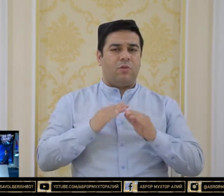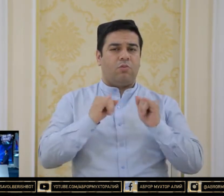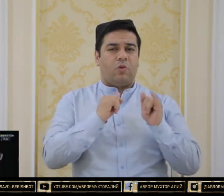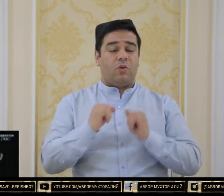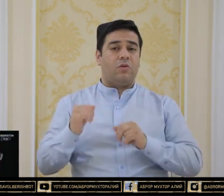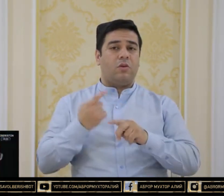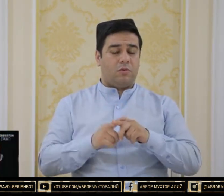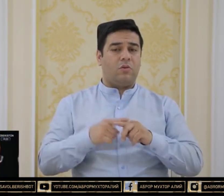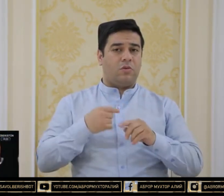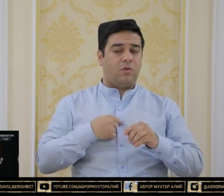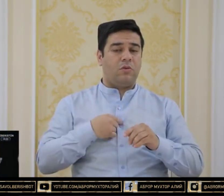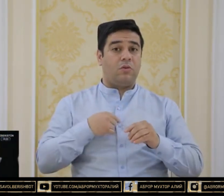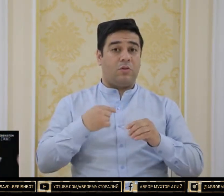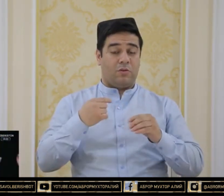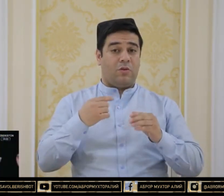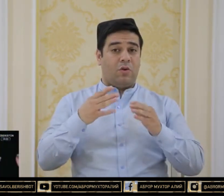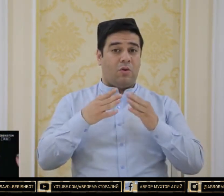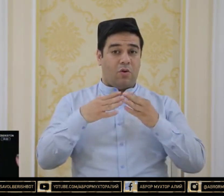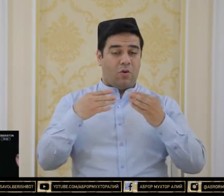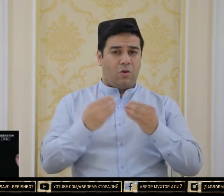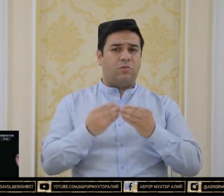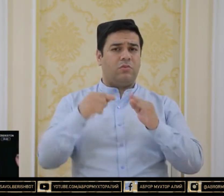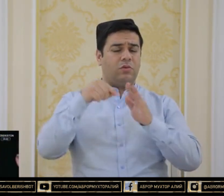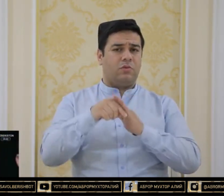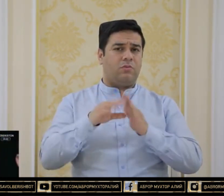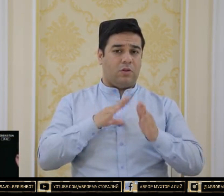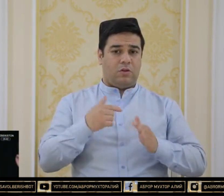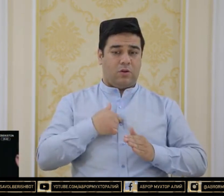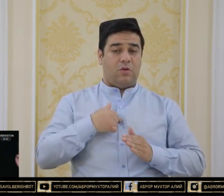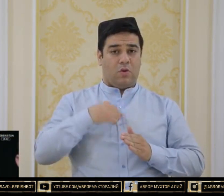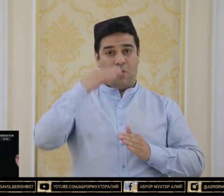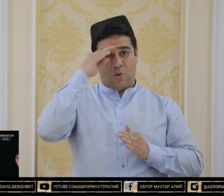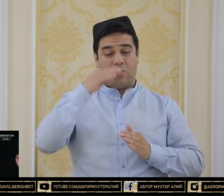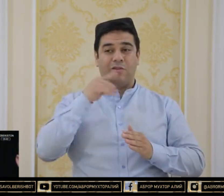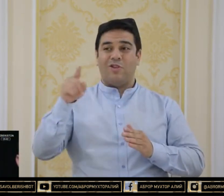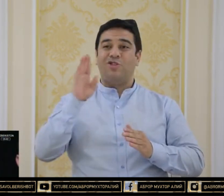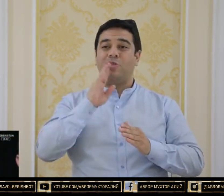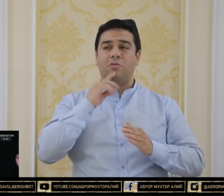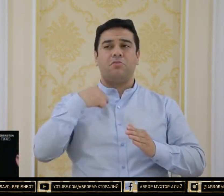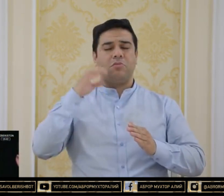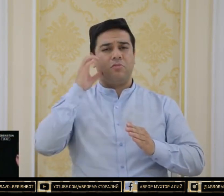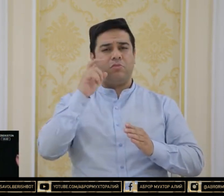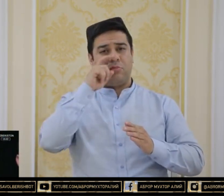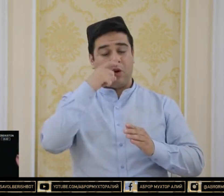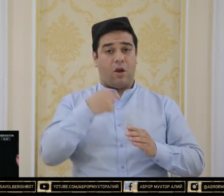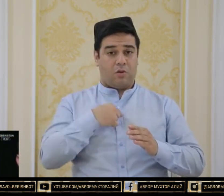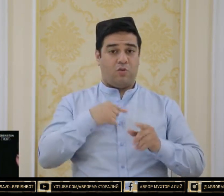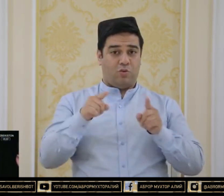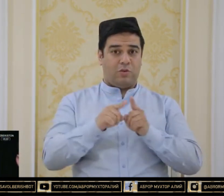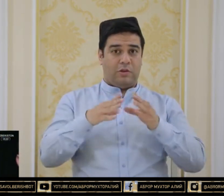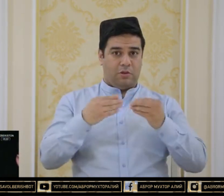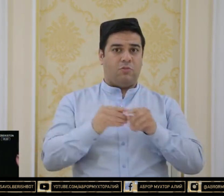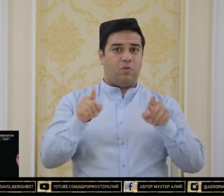holatlar menga endi xolamiz ona sifatiga, men ota sifatiga, o'zimning farzandlarimga, turmush